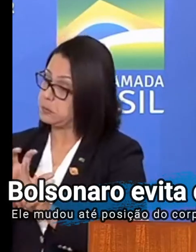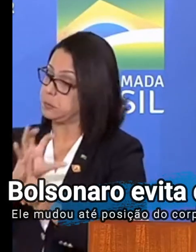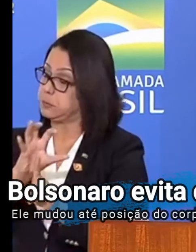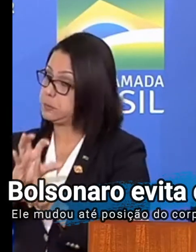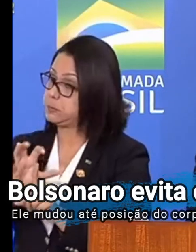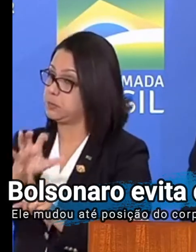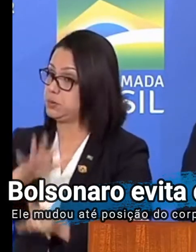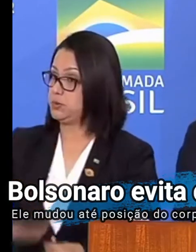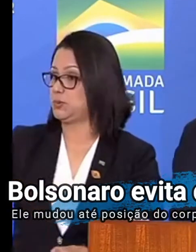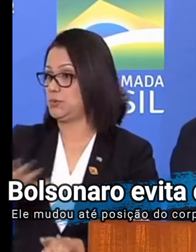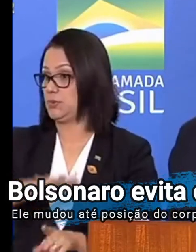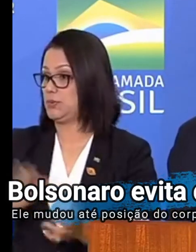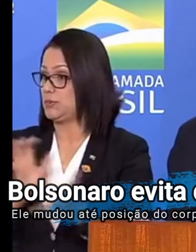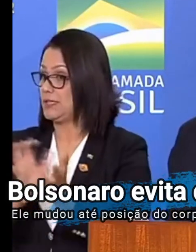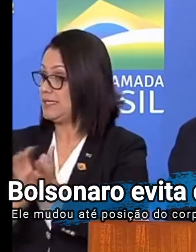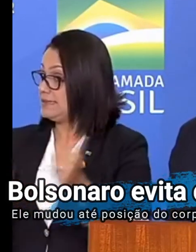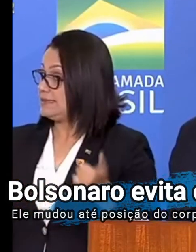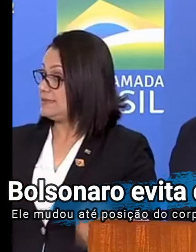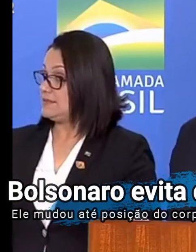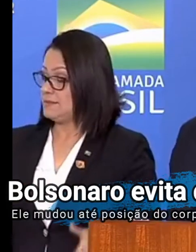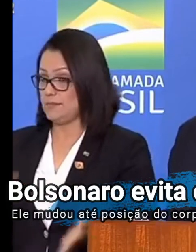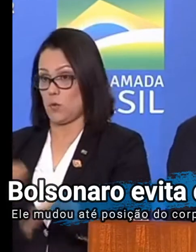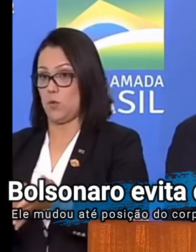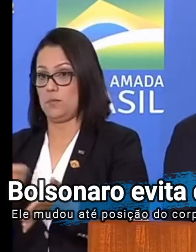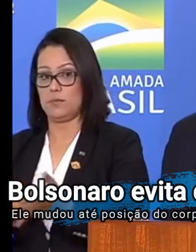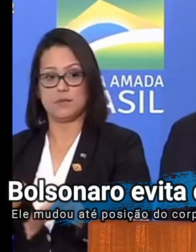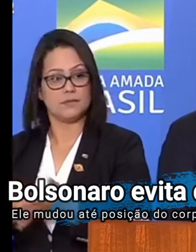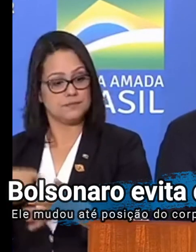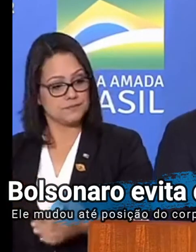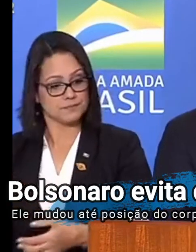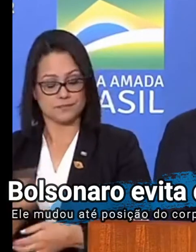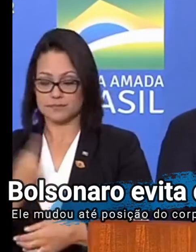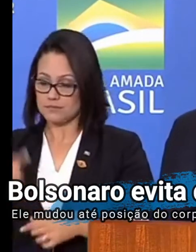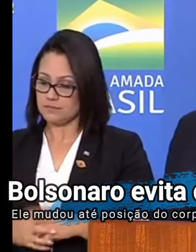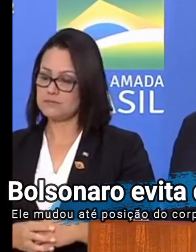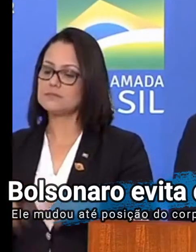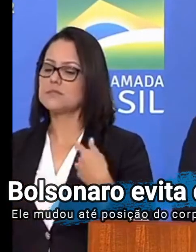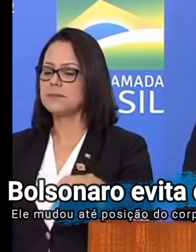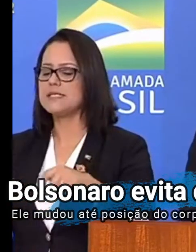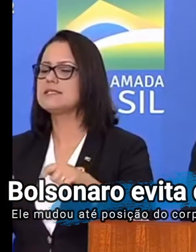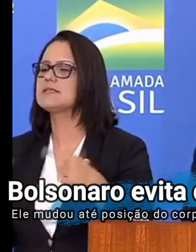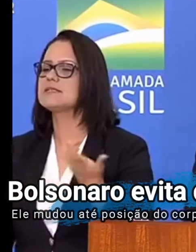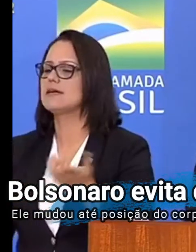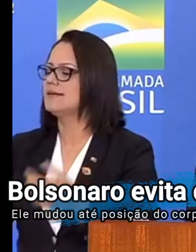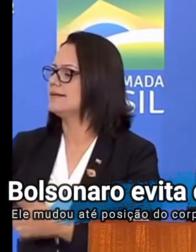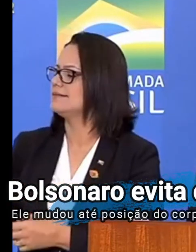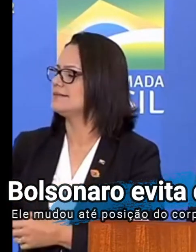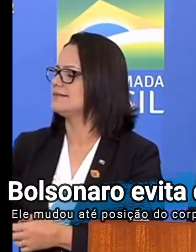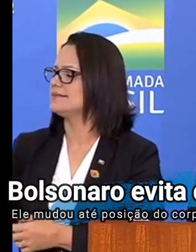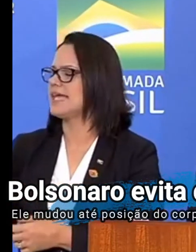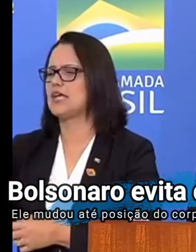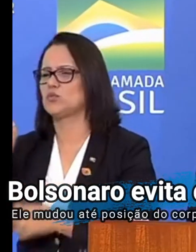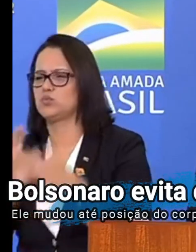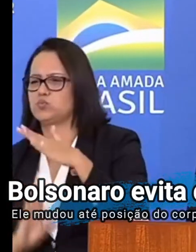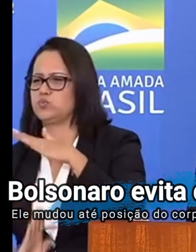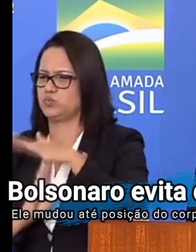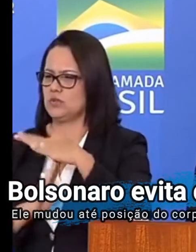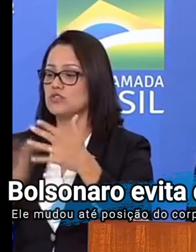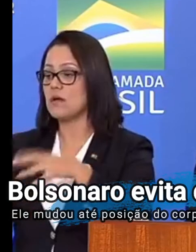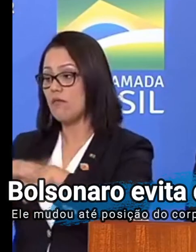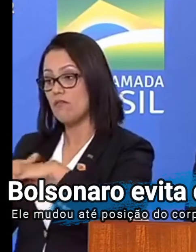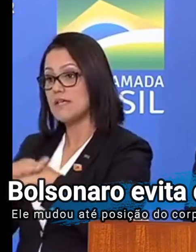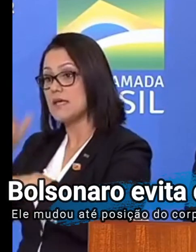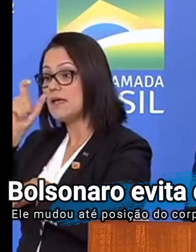pela despesas obrigatórias nós não devemos flexibilizar o teto como conversei com o paulo